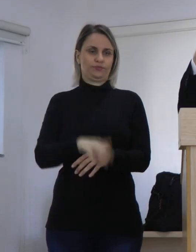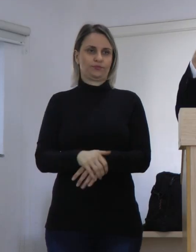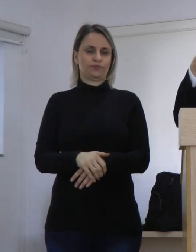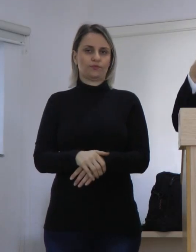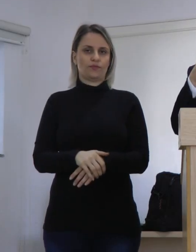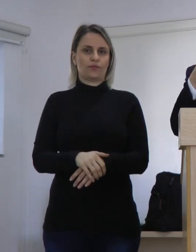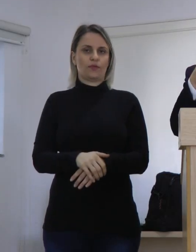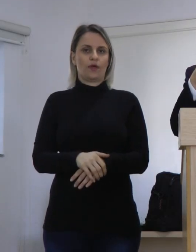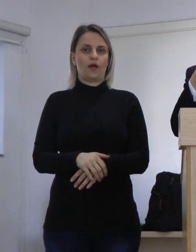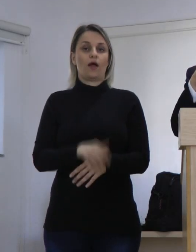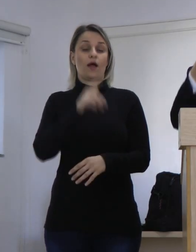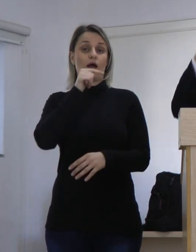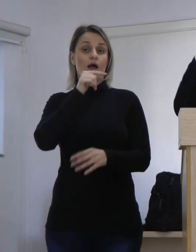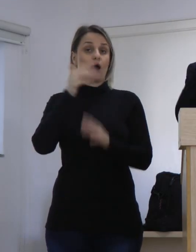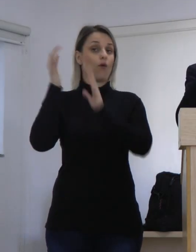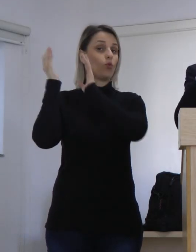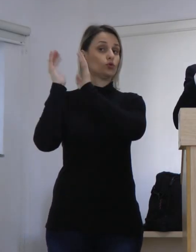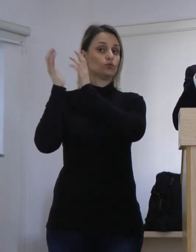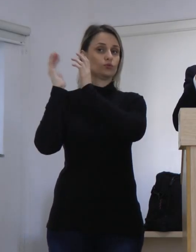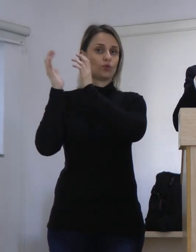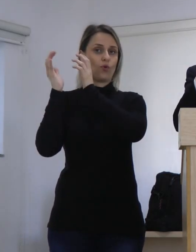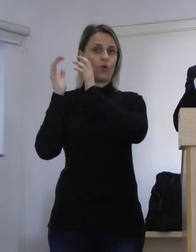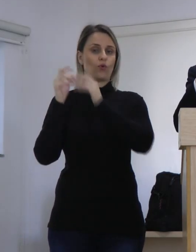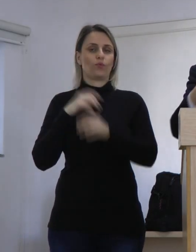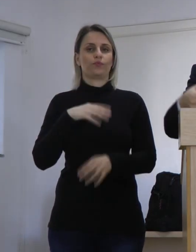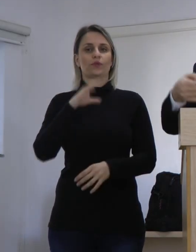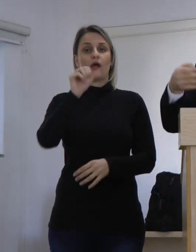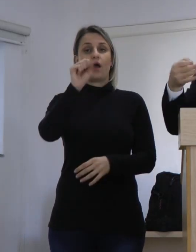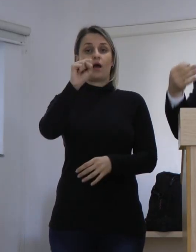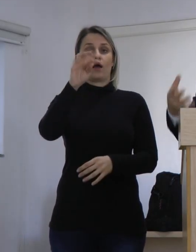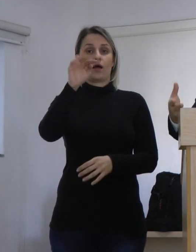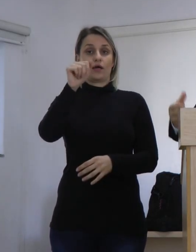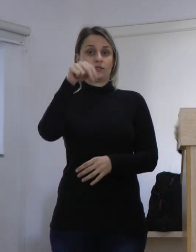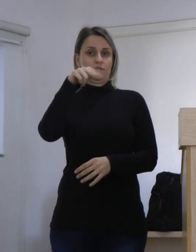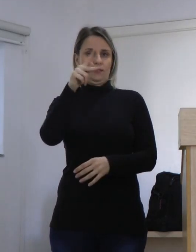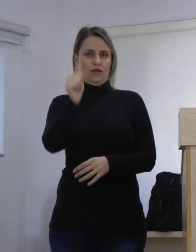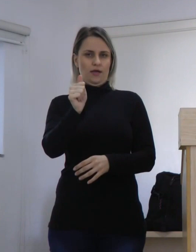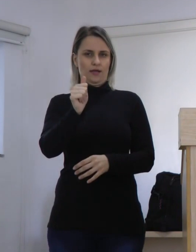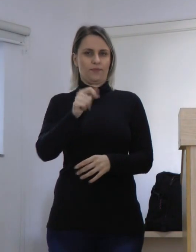água de coco, castanha de caju, buchada de bode.